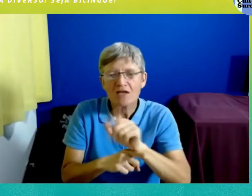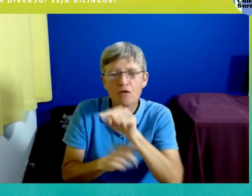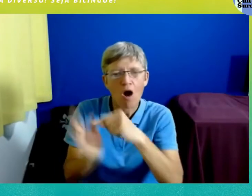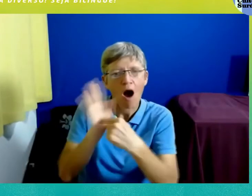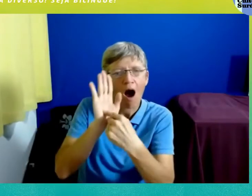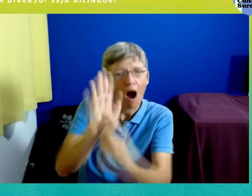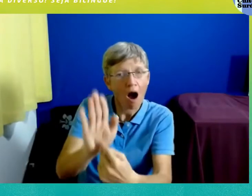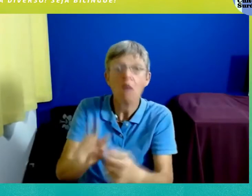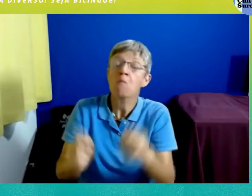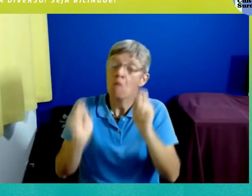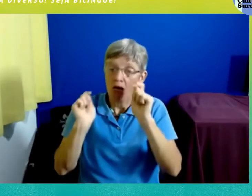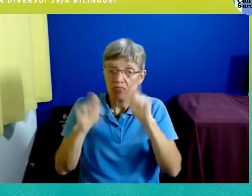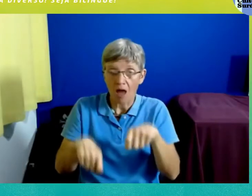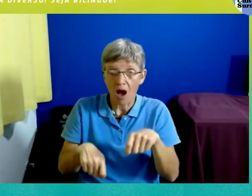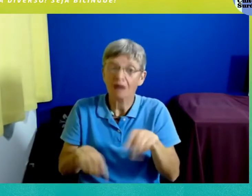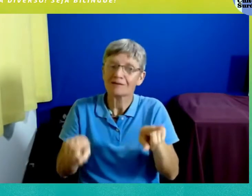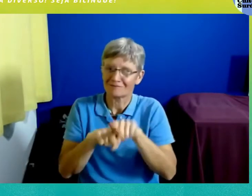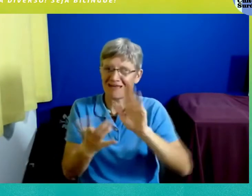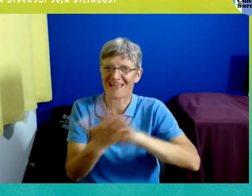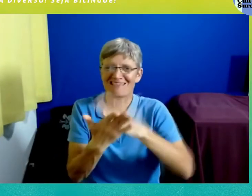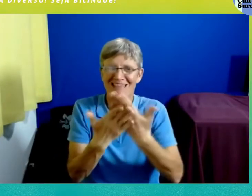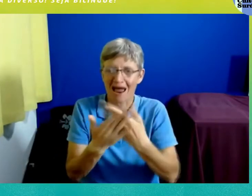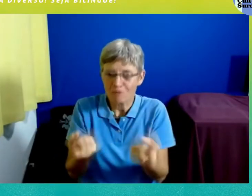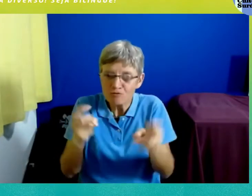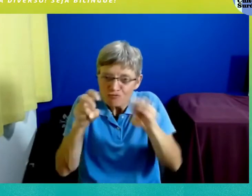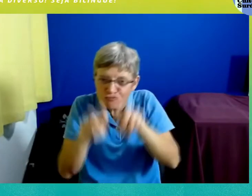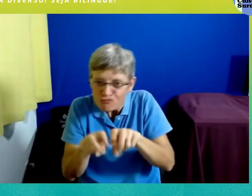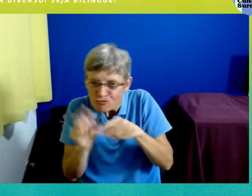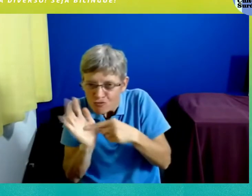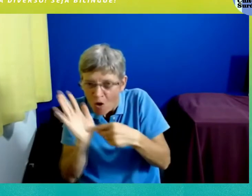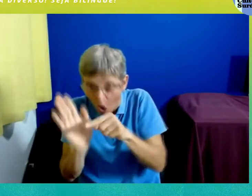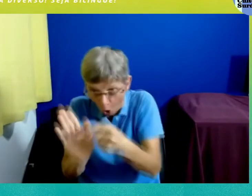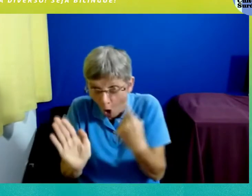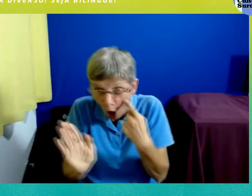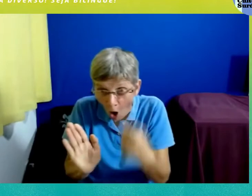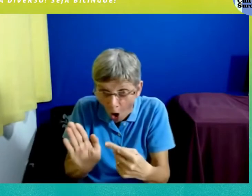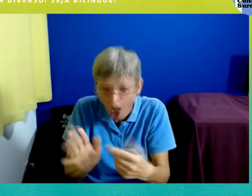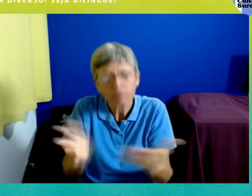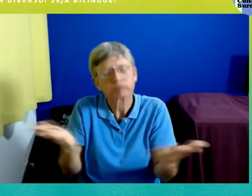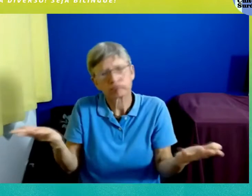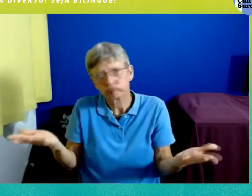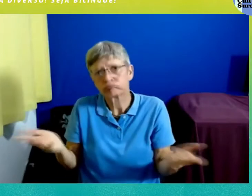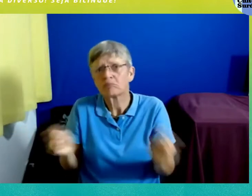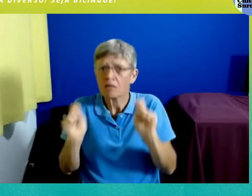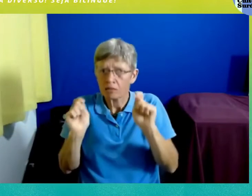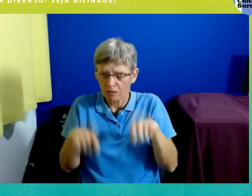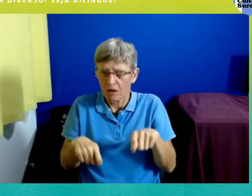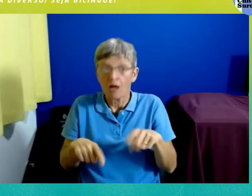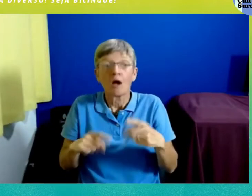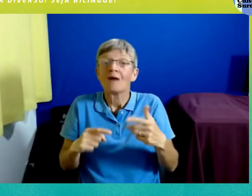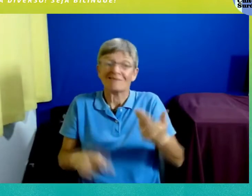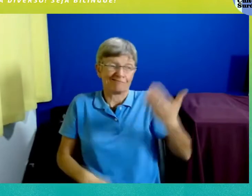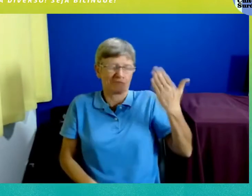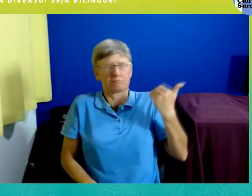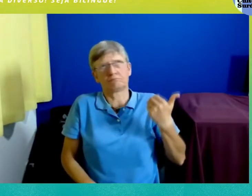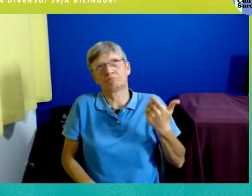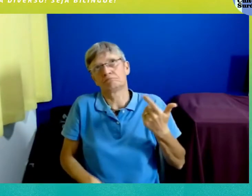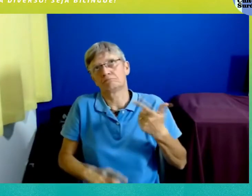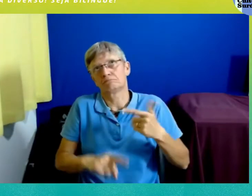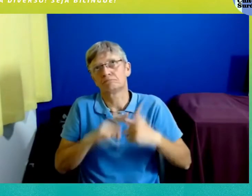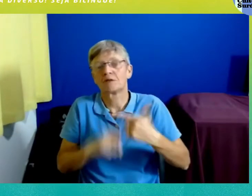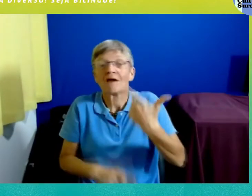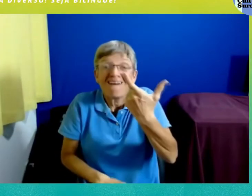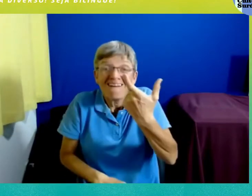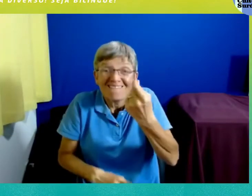mostrar, por exemplo, um vídeo de uma apresentação onde o intérprete está junto e ele vai mostrar ali